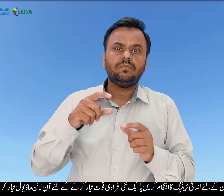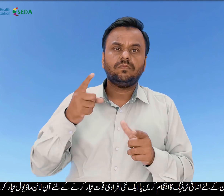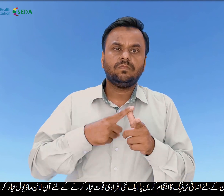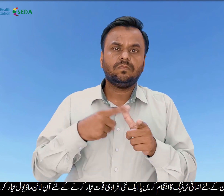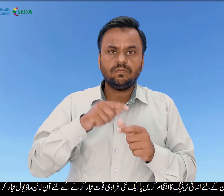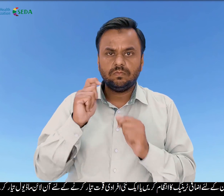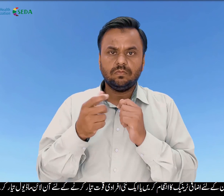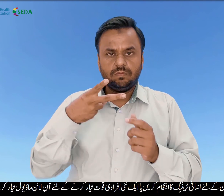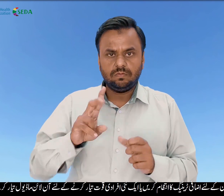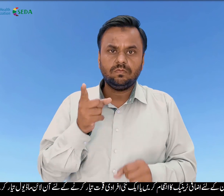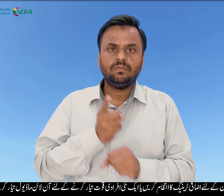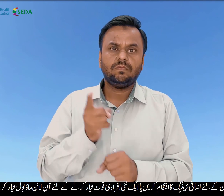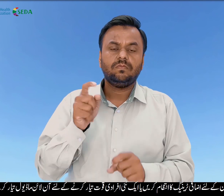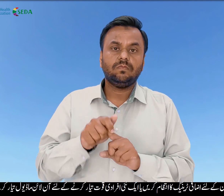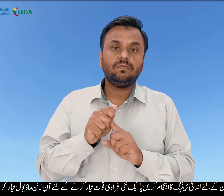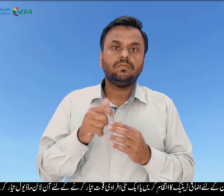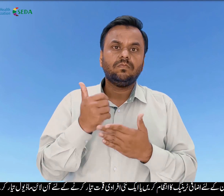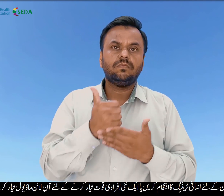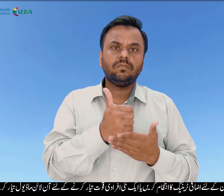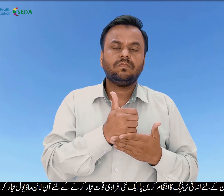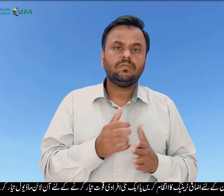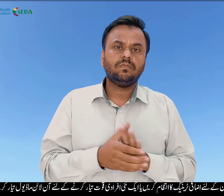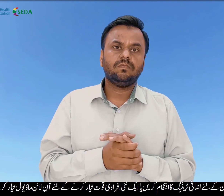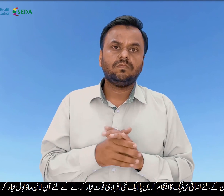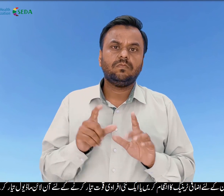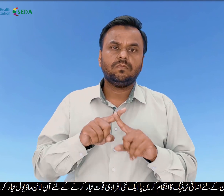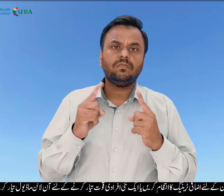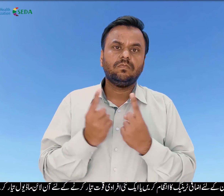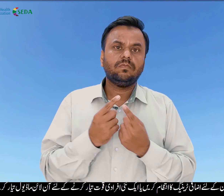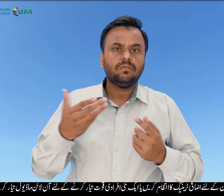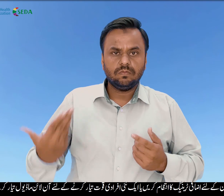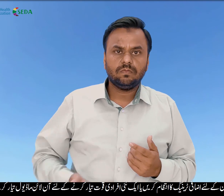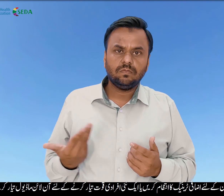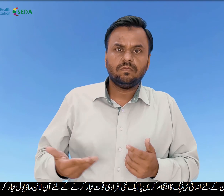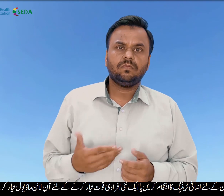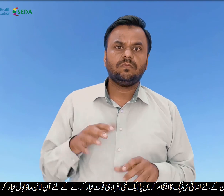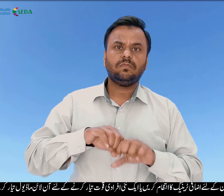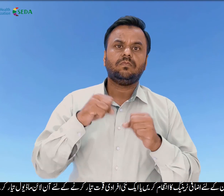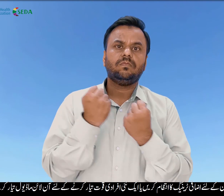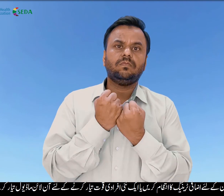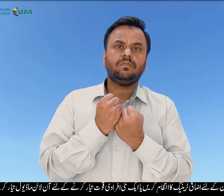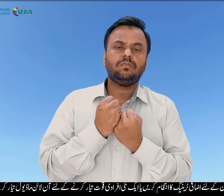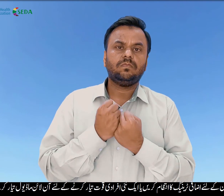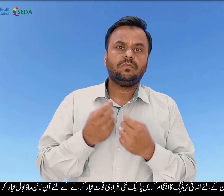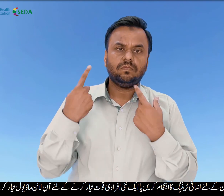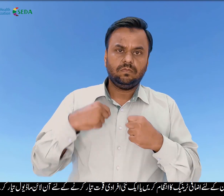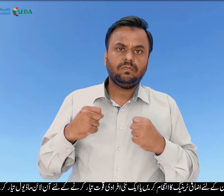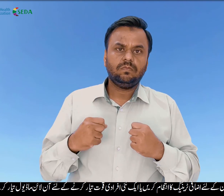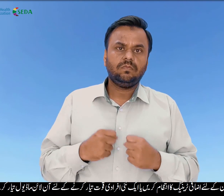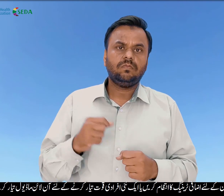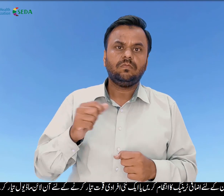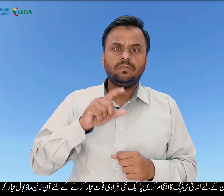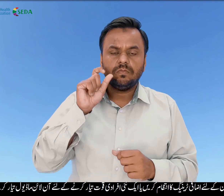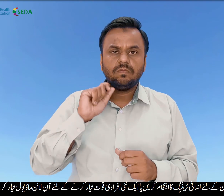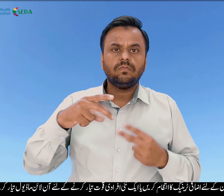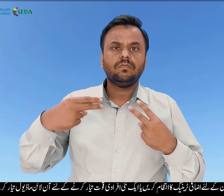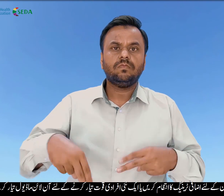لیے اضافی ٹریننگ کا انتظام کریں یا ایک نئی انفرادی قوت تیار کرنے کے لیے آن